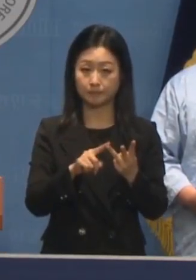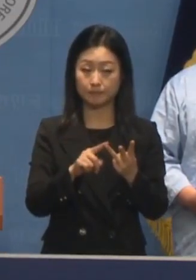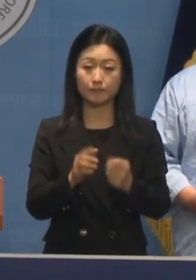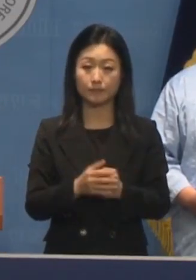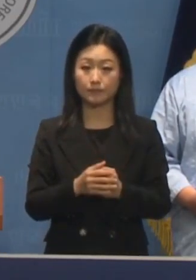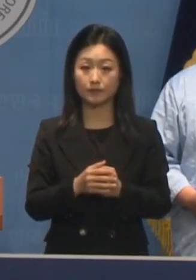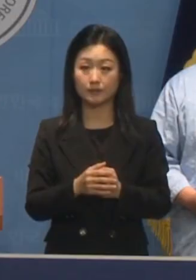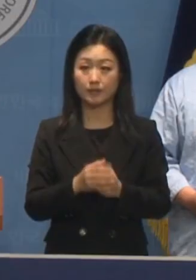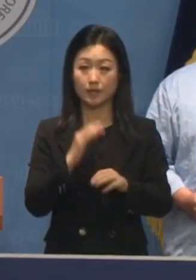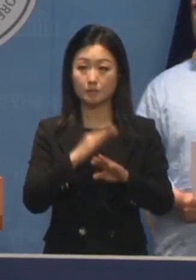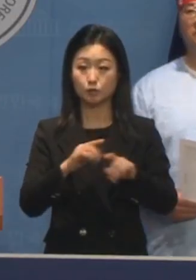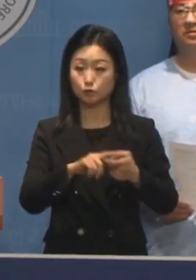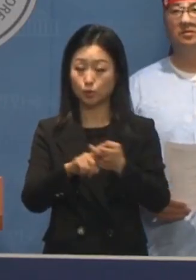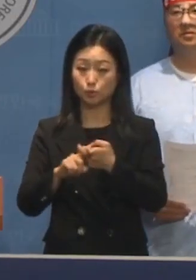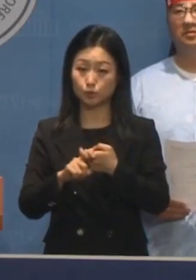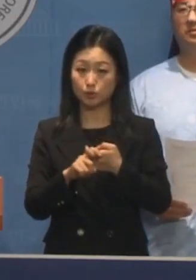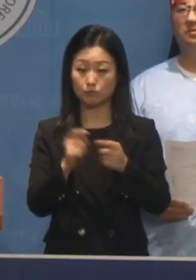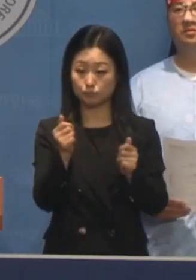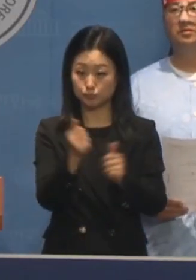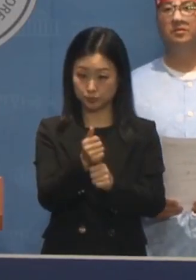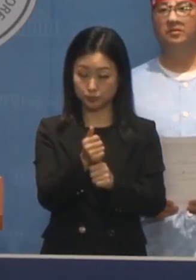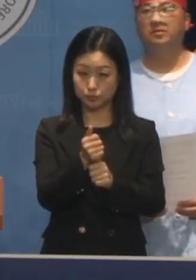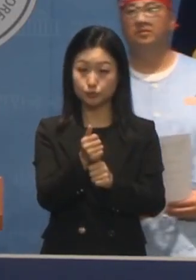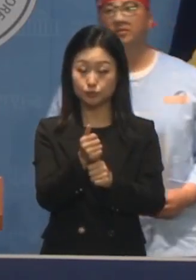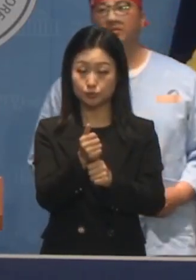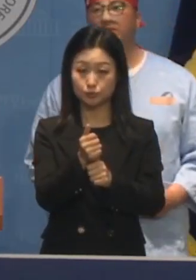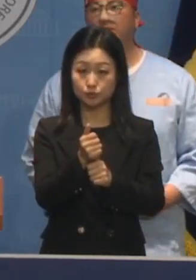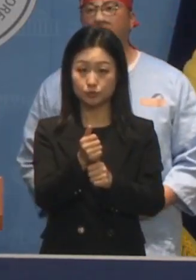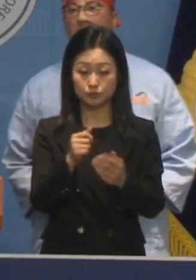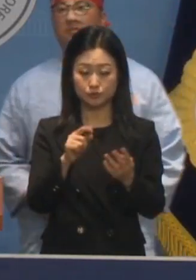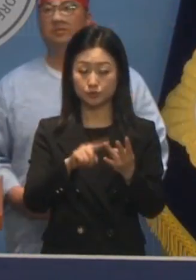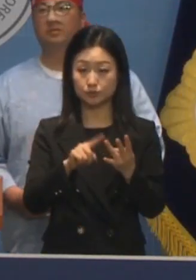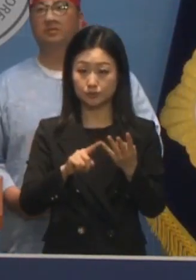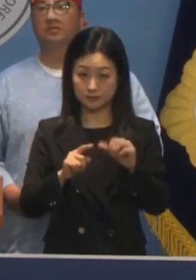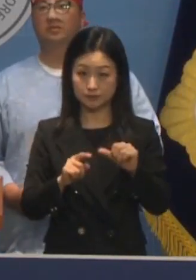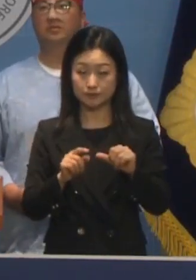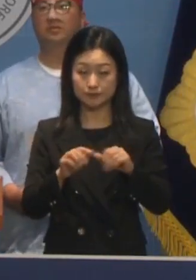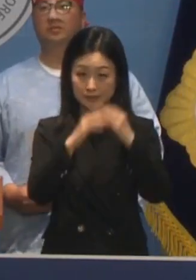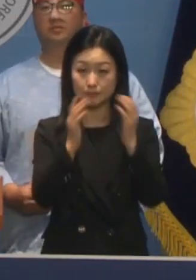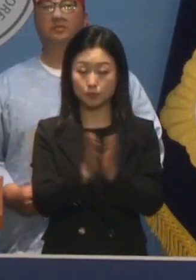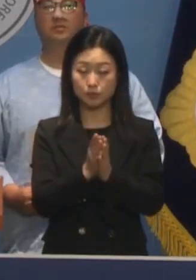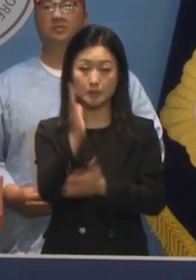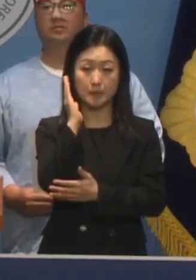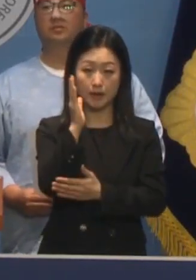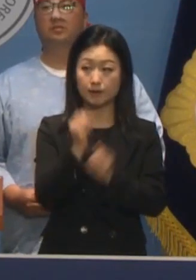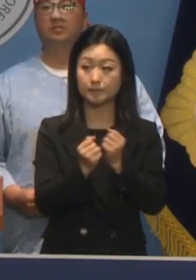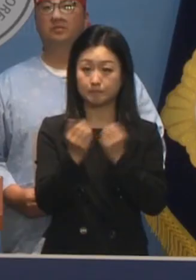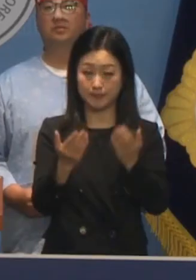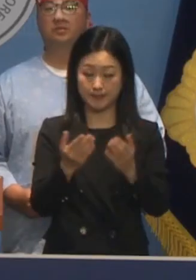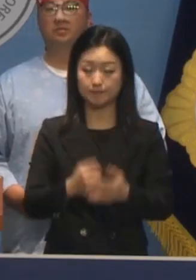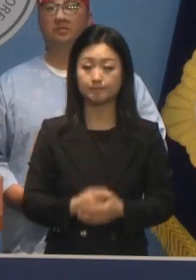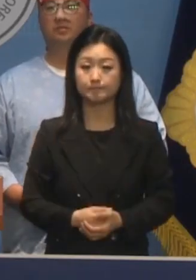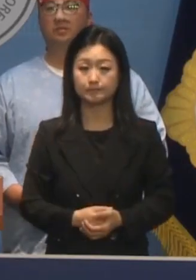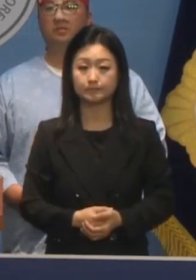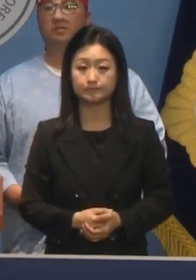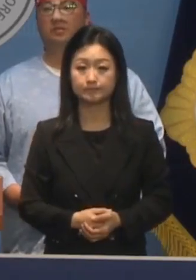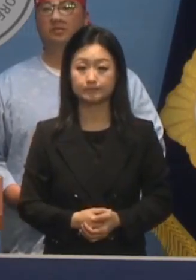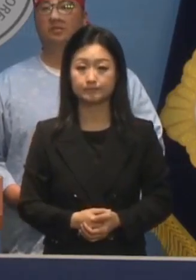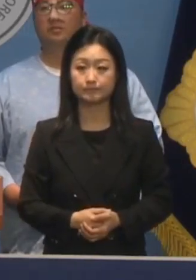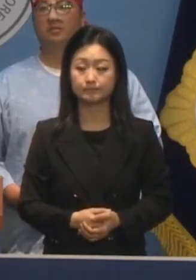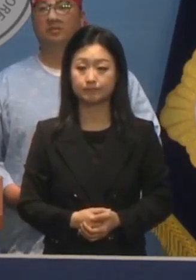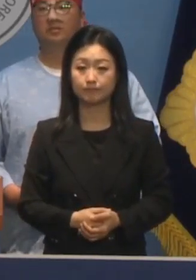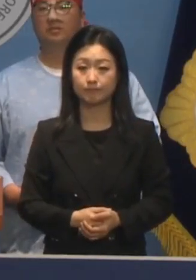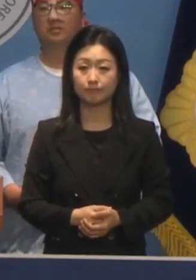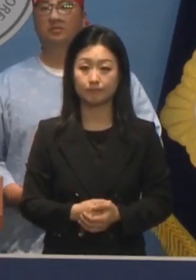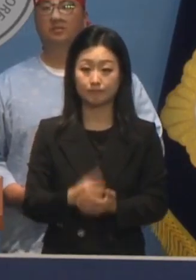홍지욱 민주노총 부위원장님, 장창렬 위원장님, 김동엽 사무국장님 이런 순서로 발언을 진행하도록 하겠습니다.